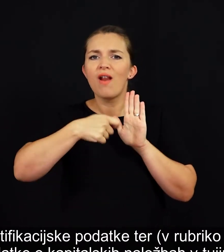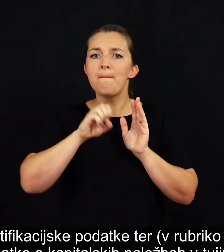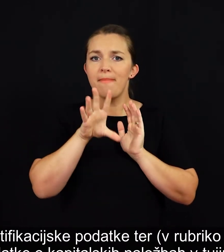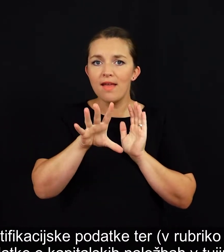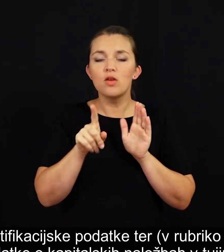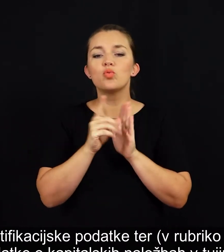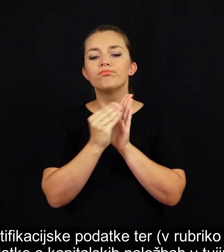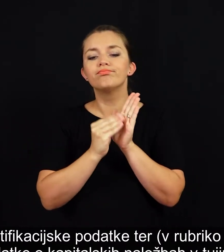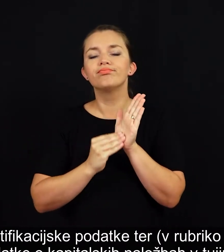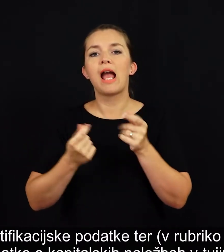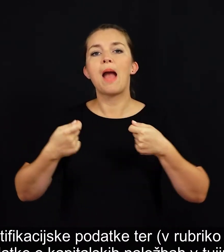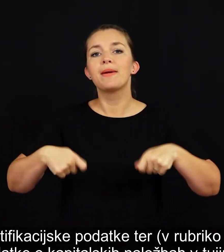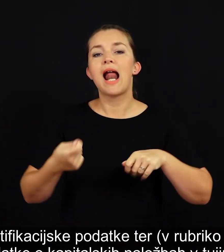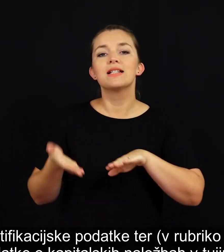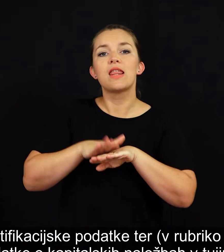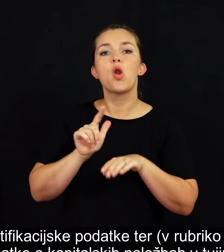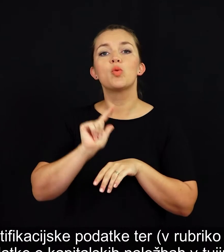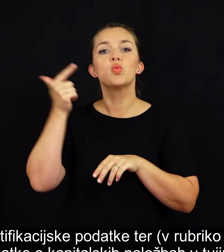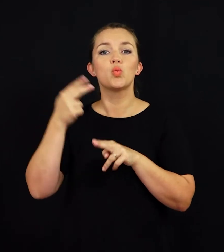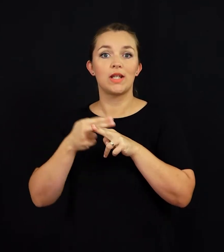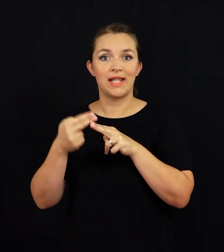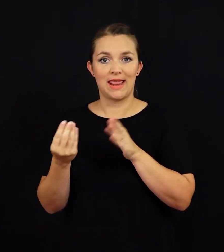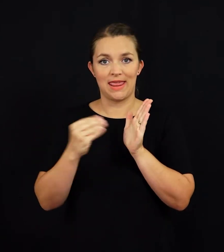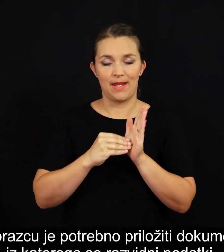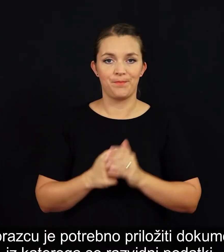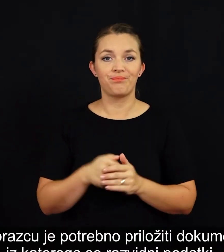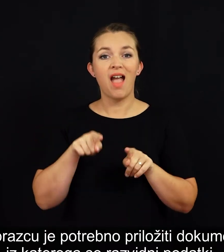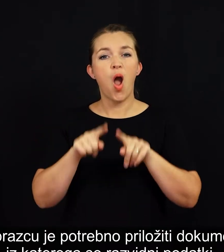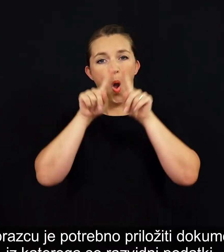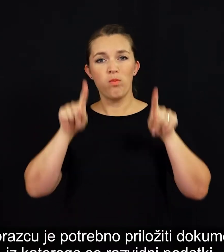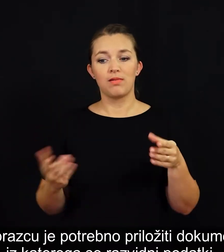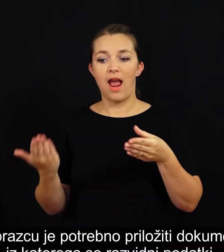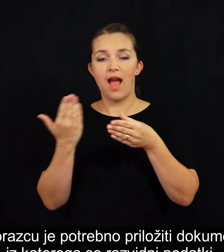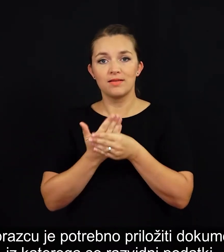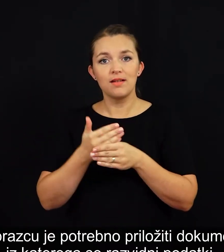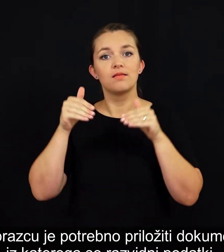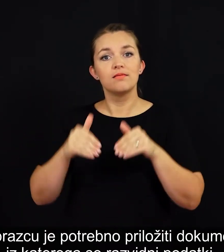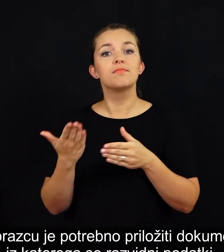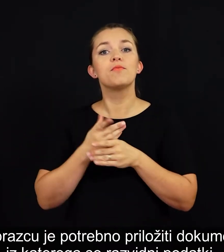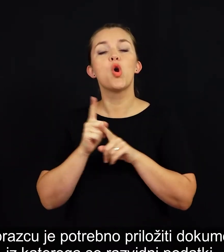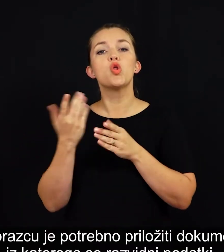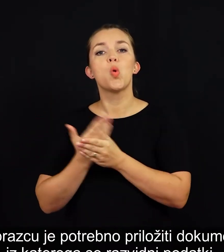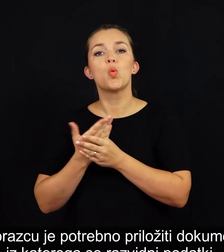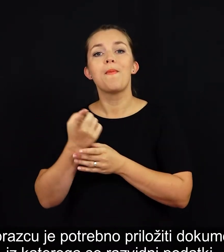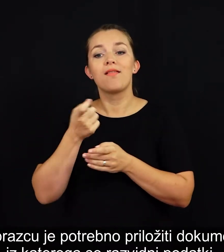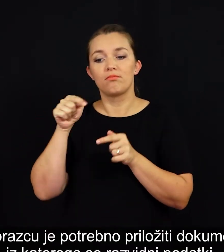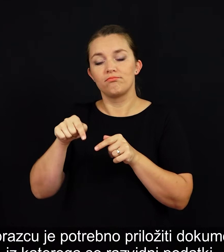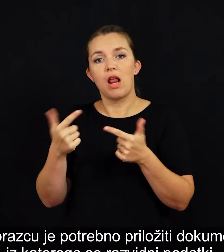o kapitalskih naložbah v tujini. K obrazcu je potrebno priložiti dokument, iz katerega so